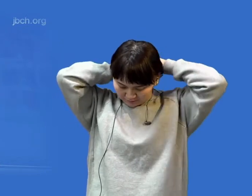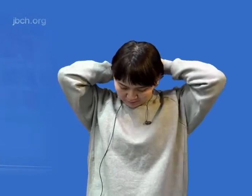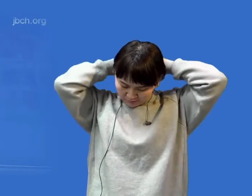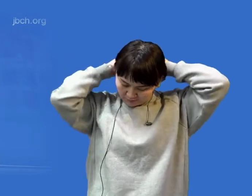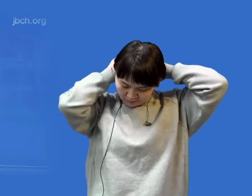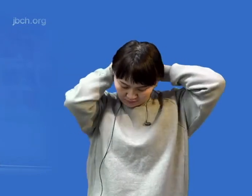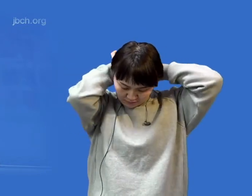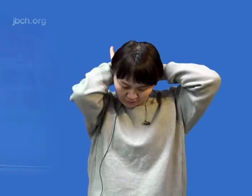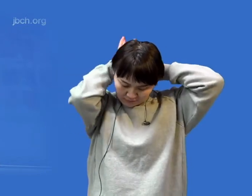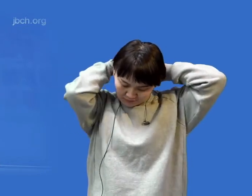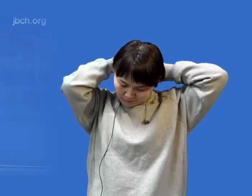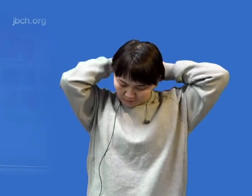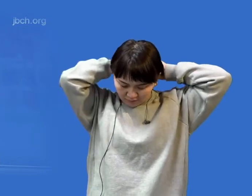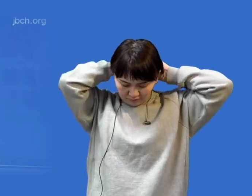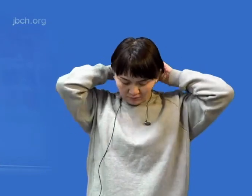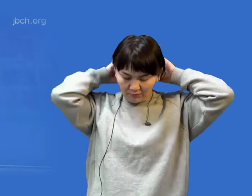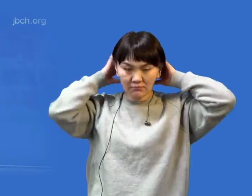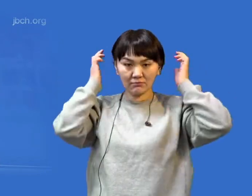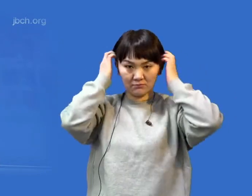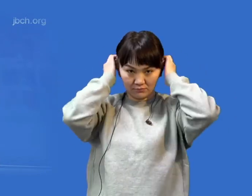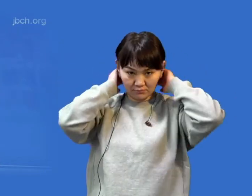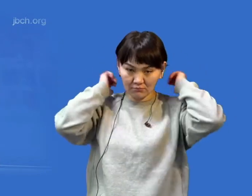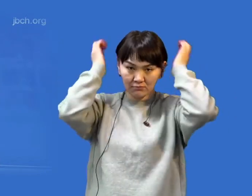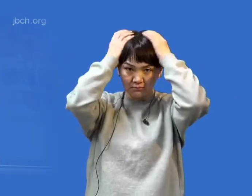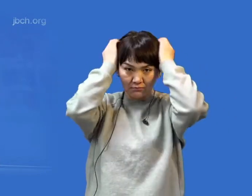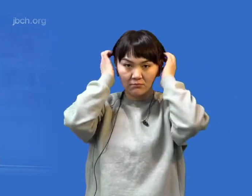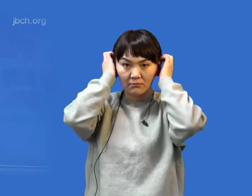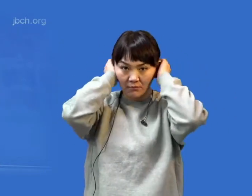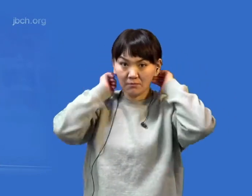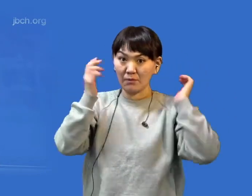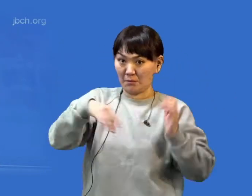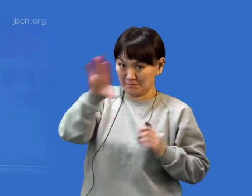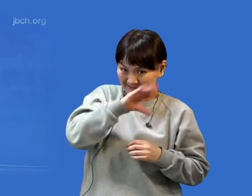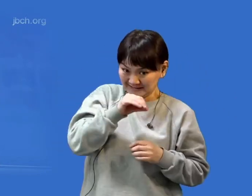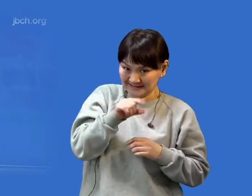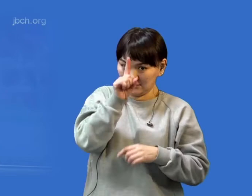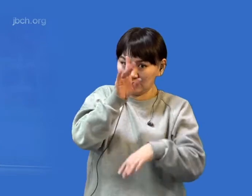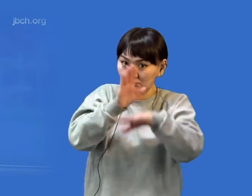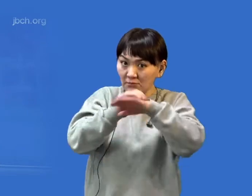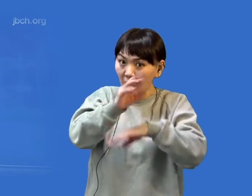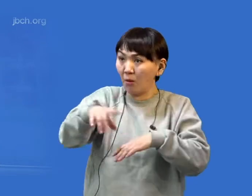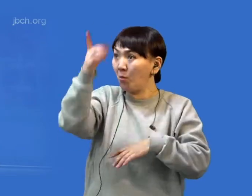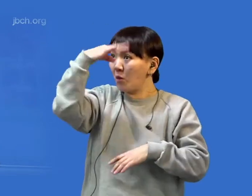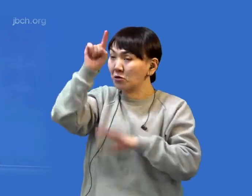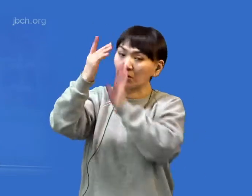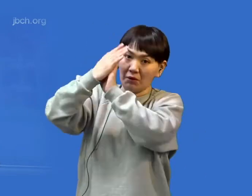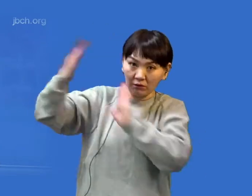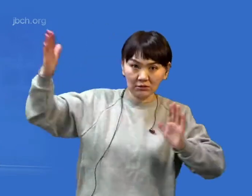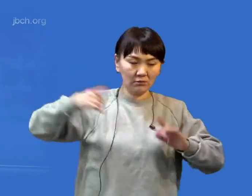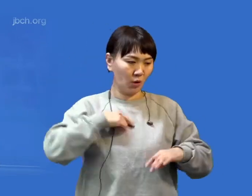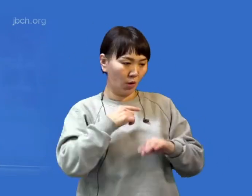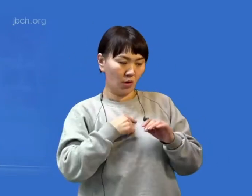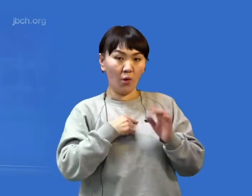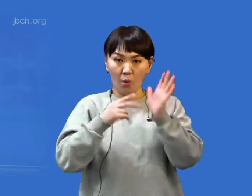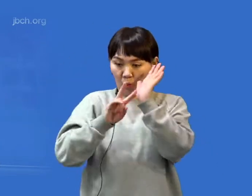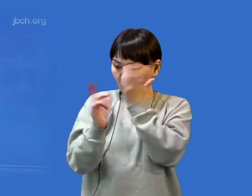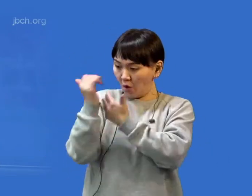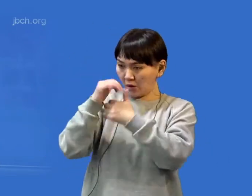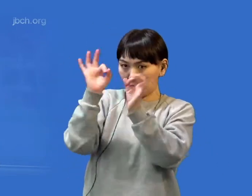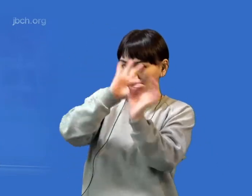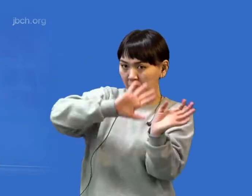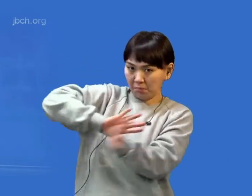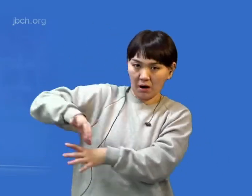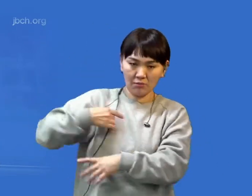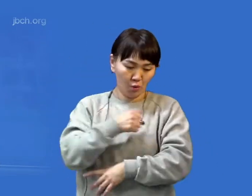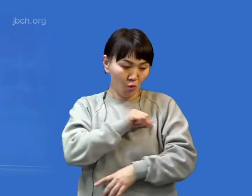дагуу явахгүй юм бол нэг ч алхам явж чадахгүй гэдгийг мэдэх хэрэгтэй атал Бурханы үгийн дагуу биш өөрийнхөө дураар амьдрах